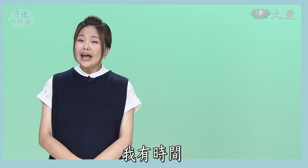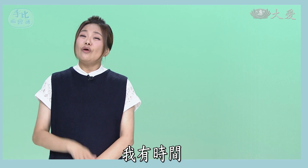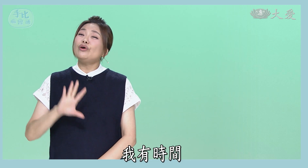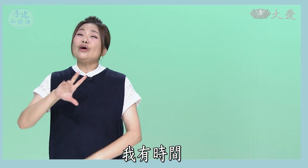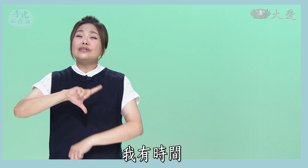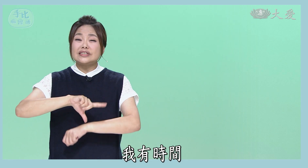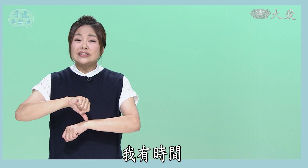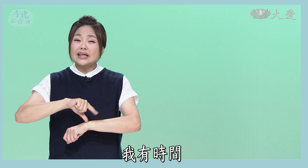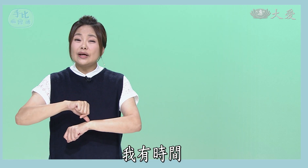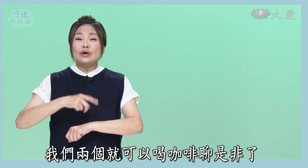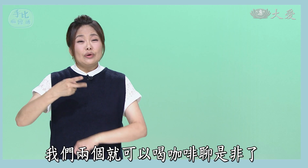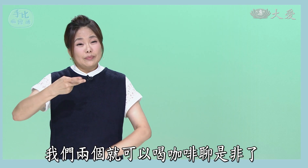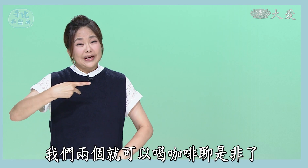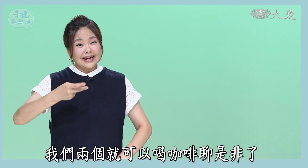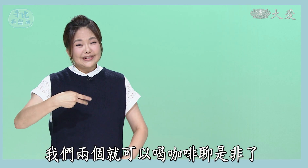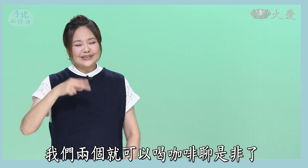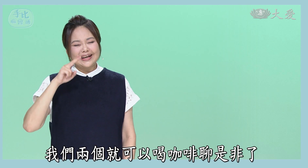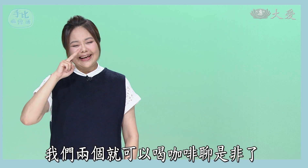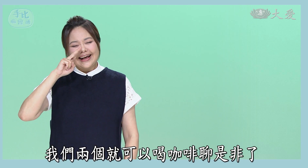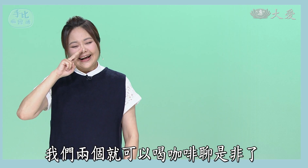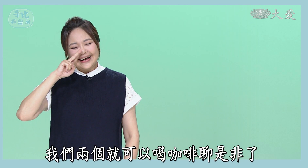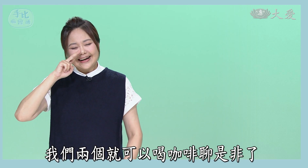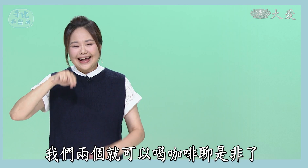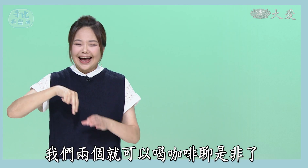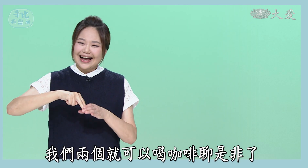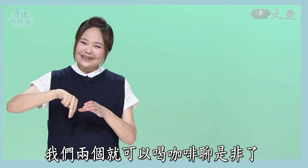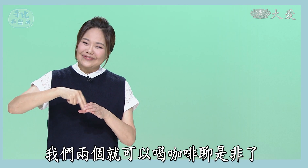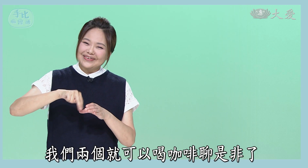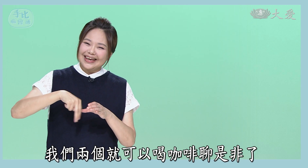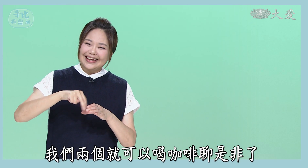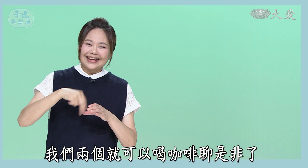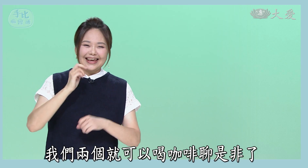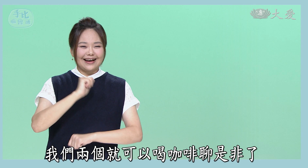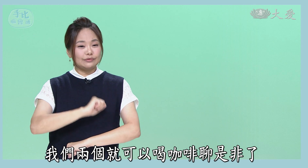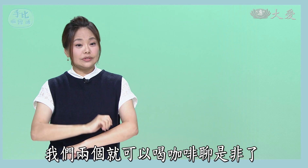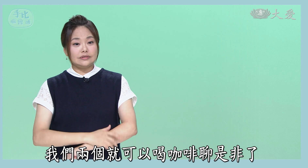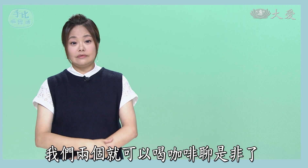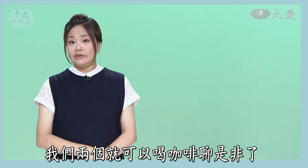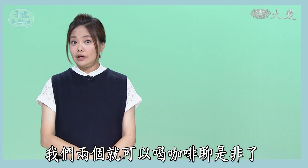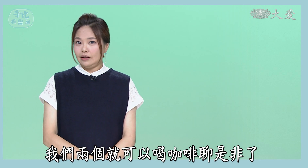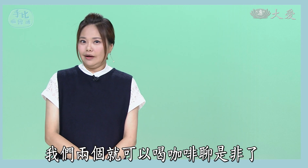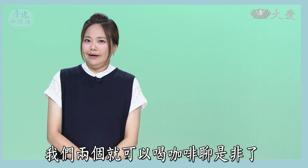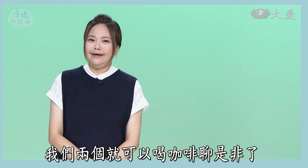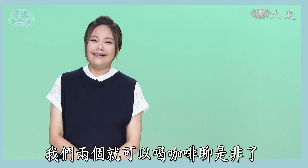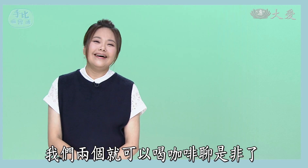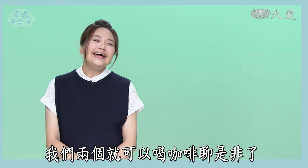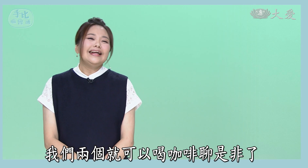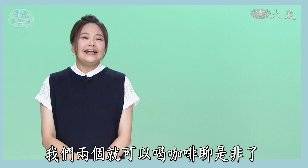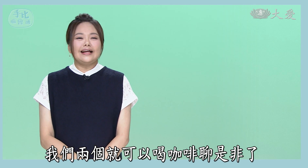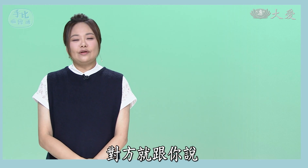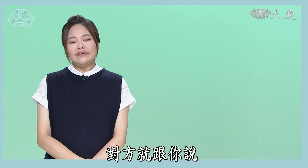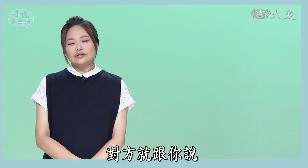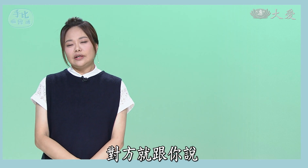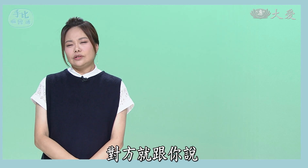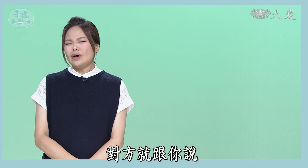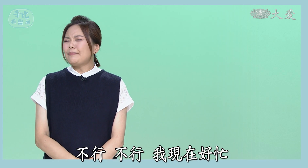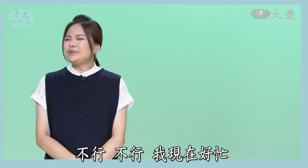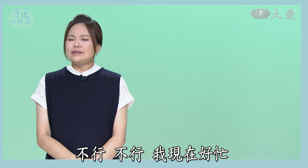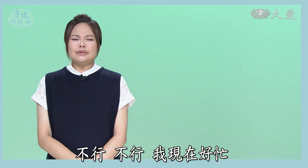我有时间，我们两个就可以喝咖啡聊是非了。那对方就跟你说啊，不行不行，